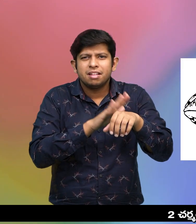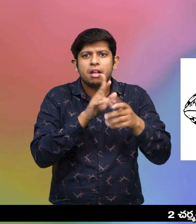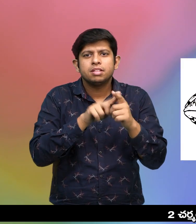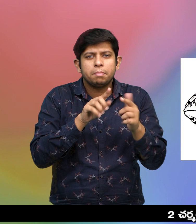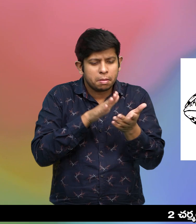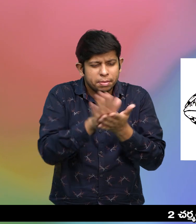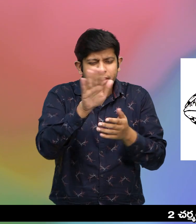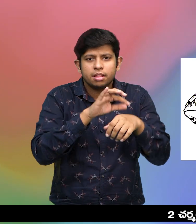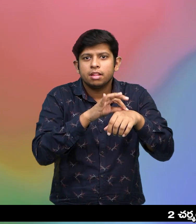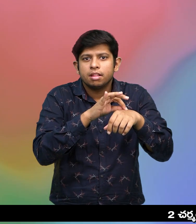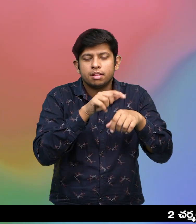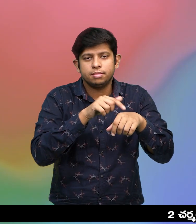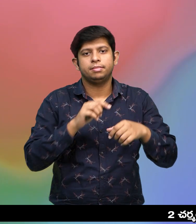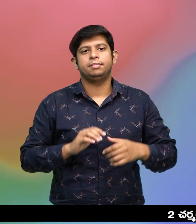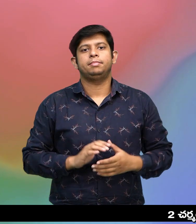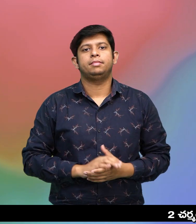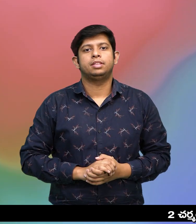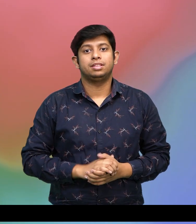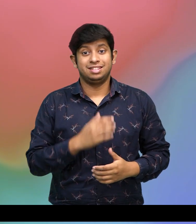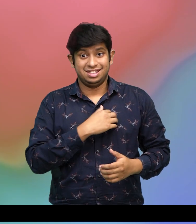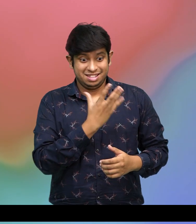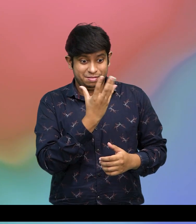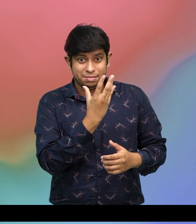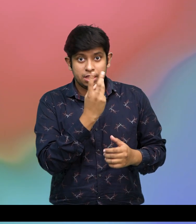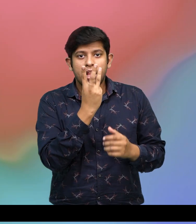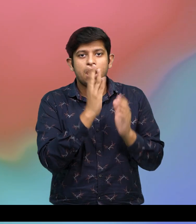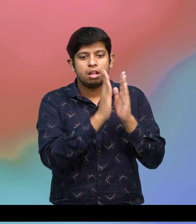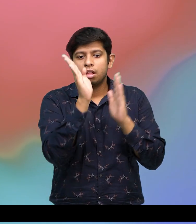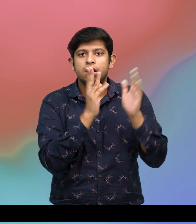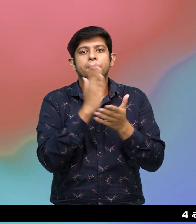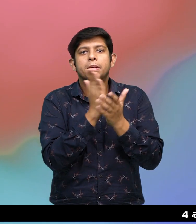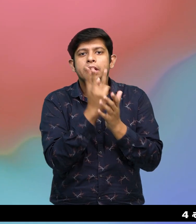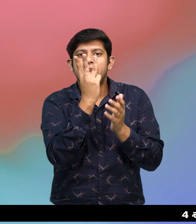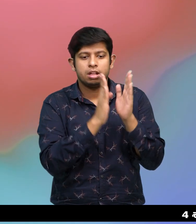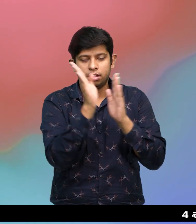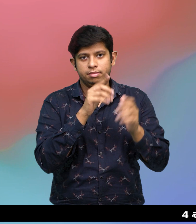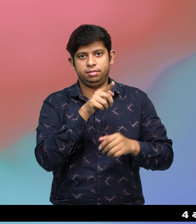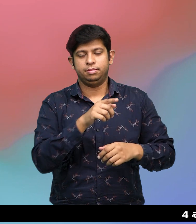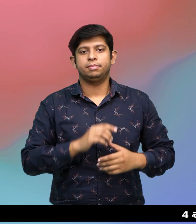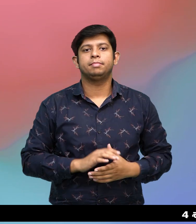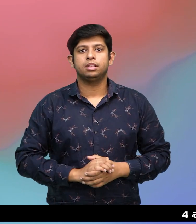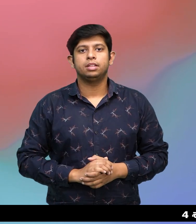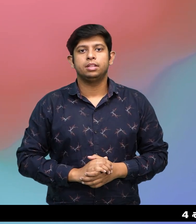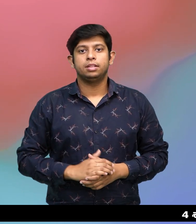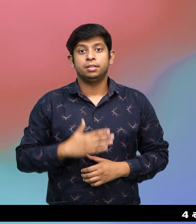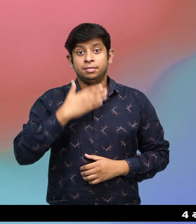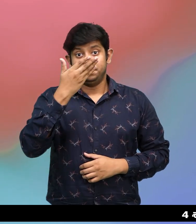చర్మంలో శ్లేష్మ గ్రంథులు ఉండటం. 3 గదుల గుండె. 4 శ్వాసక్రియ నీటిలో